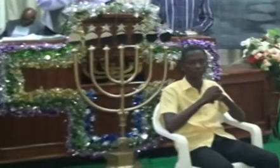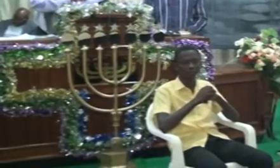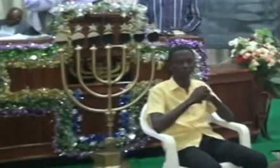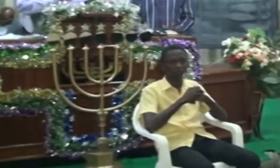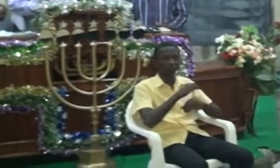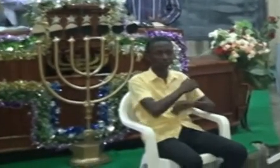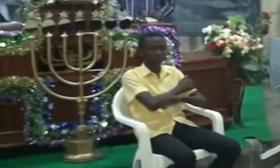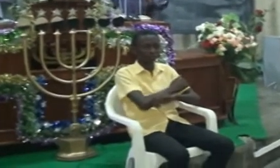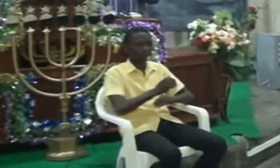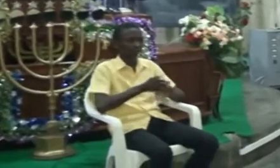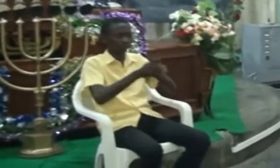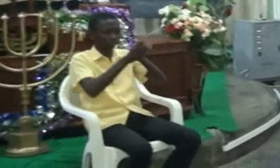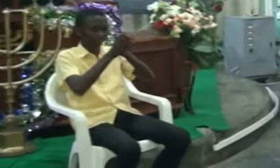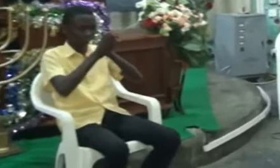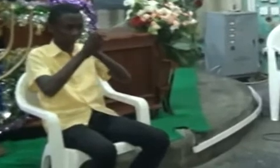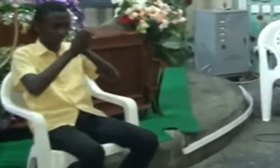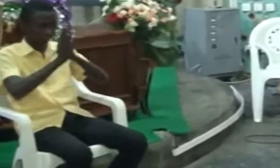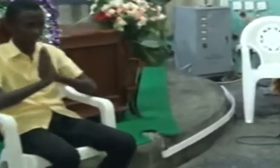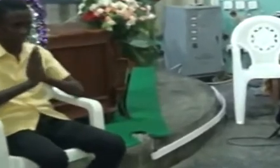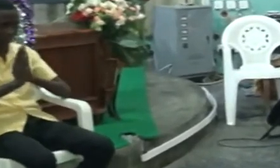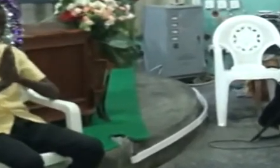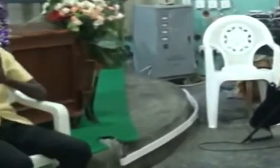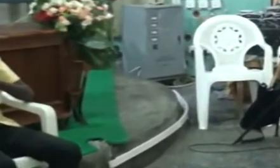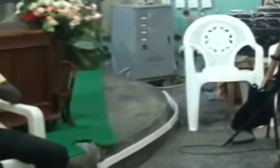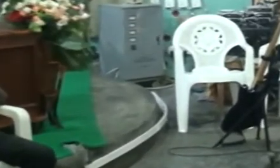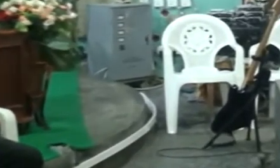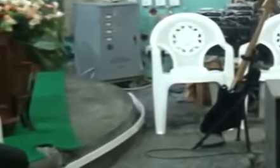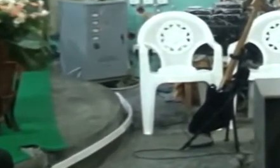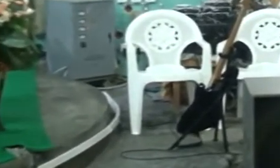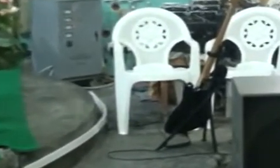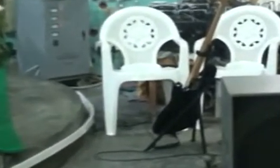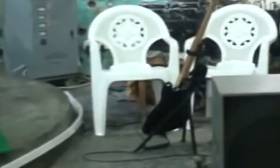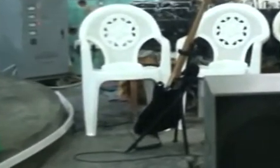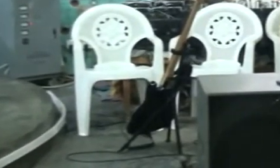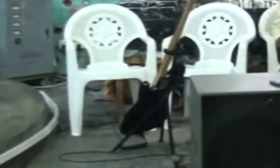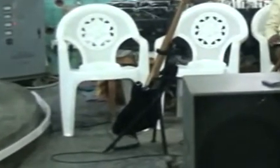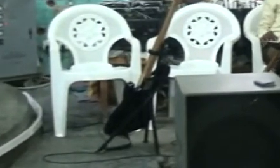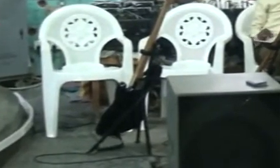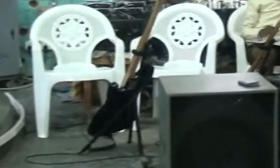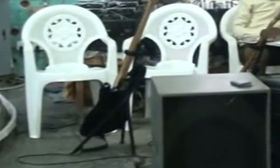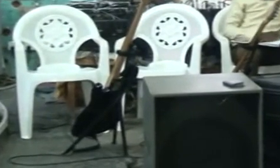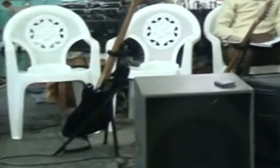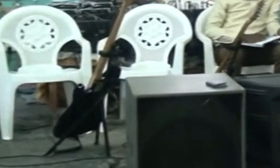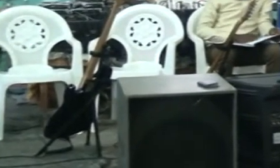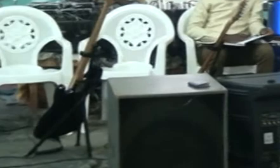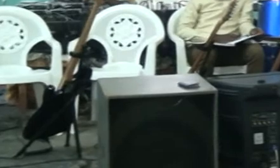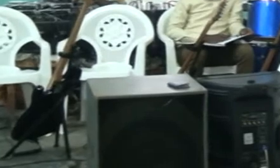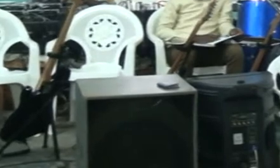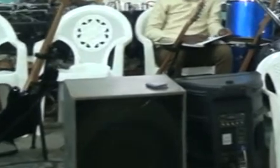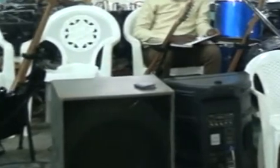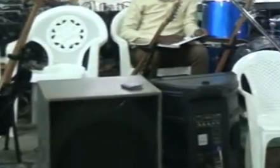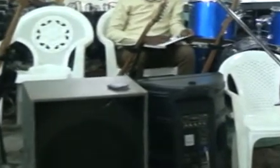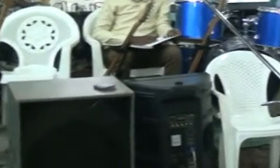et demandez. Muone na muulize quels sont les anciens sentiers. Muulize mapito